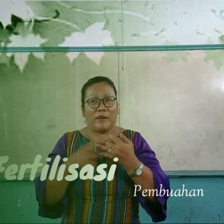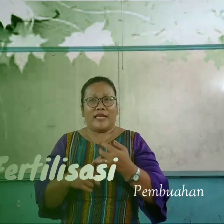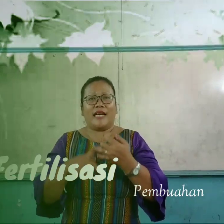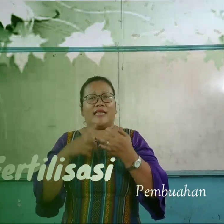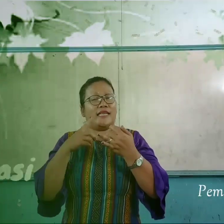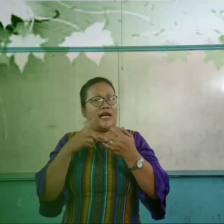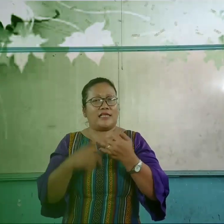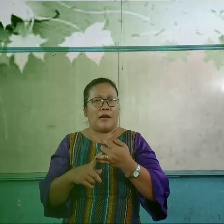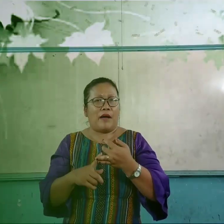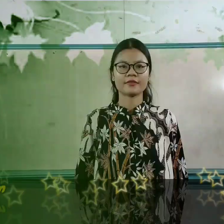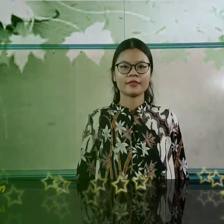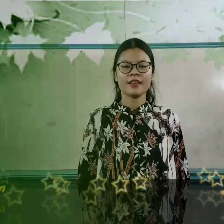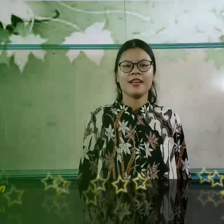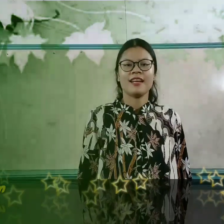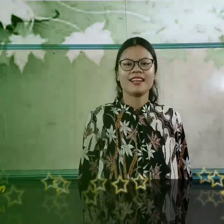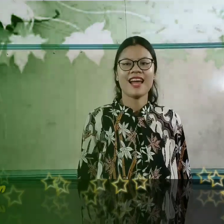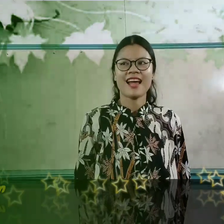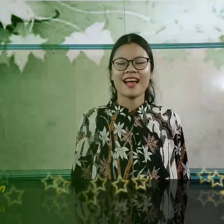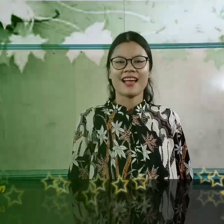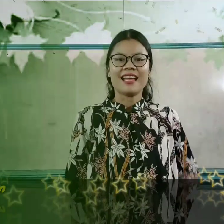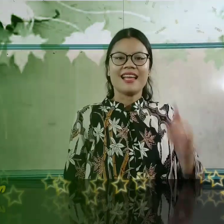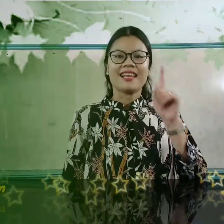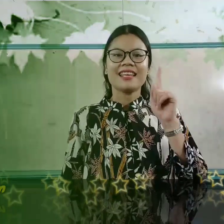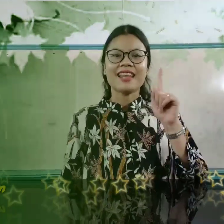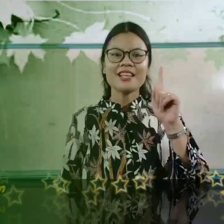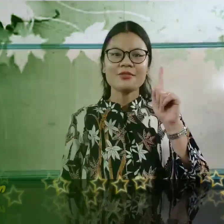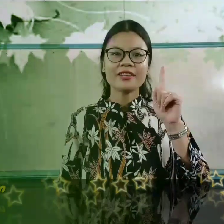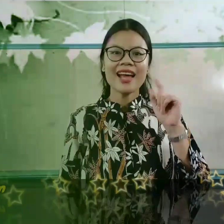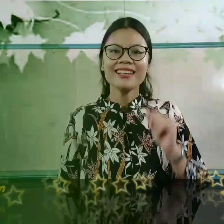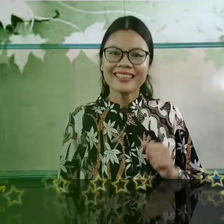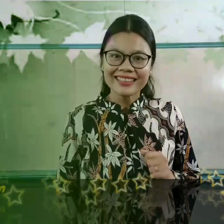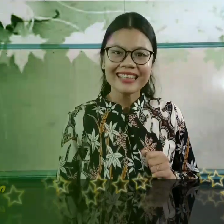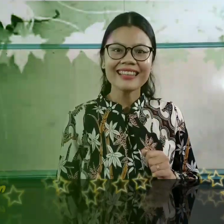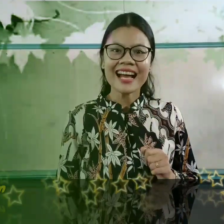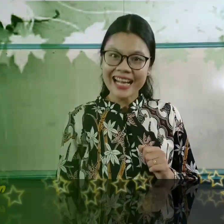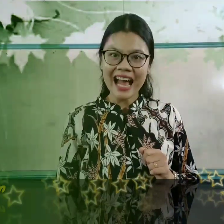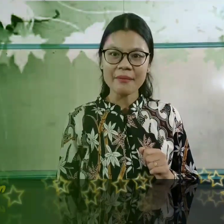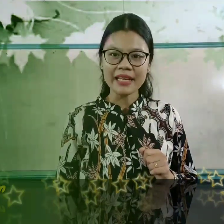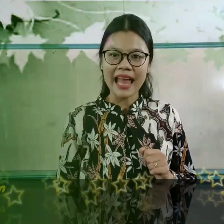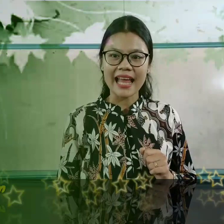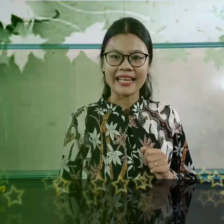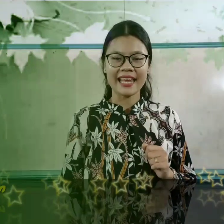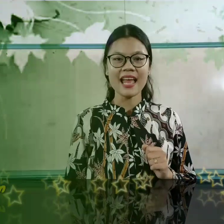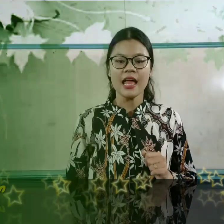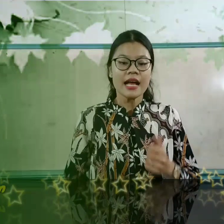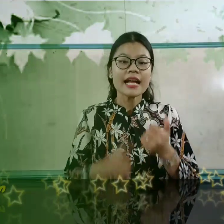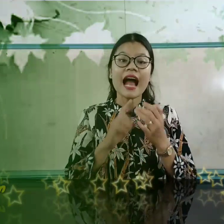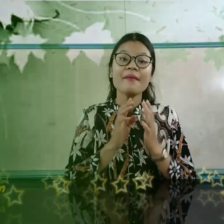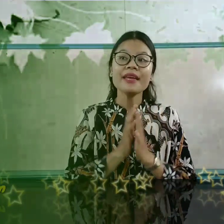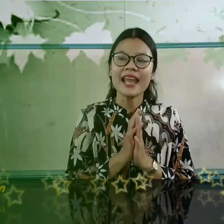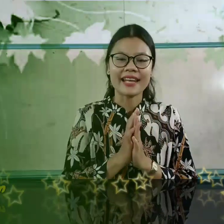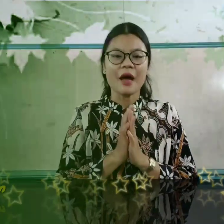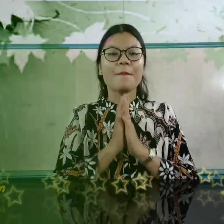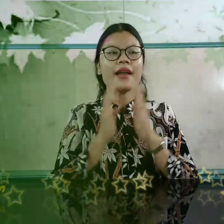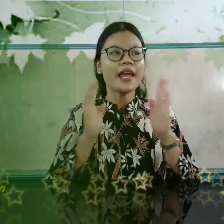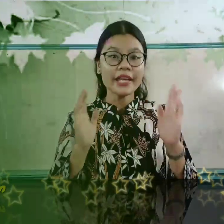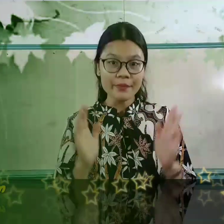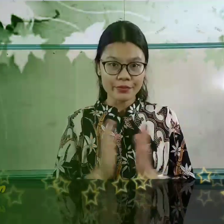sifat-sifatnya tidak sama. Nah, kita lanjutkan tentang kehamilan ya. Kehamilan pada ibu